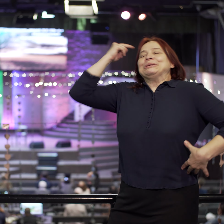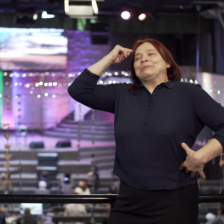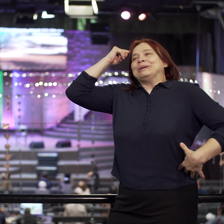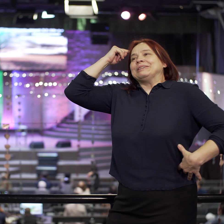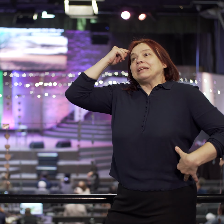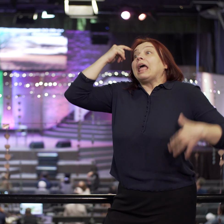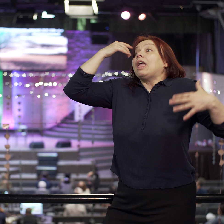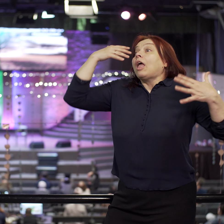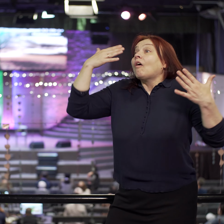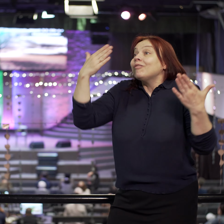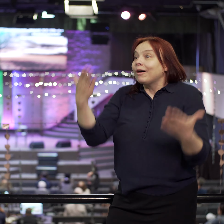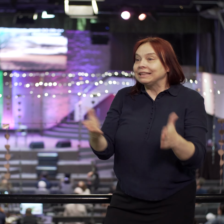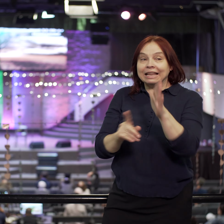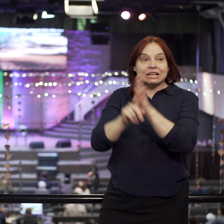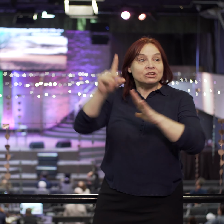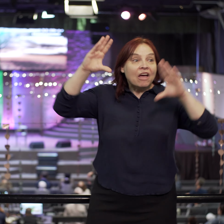вот наступает вечер.